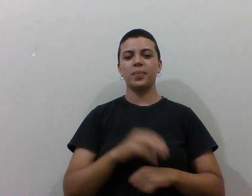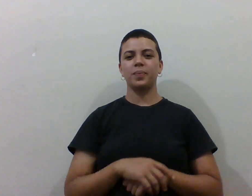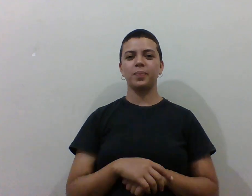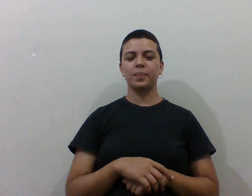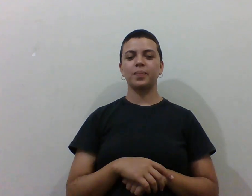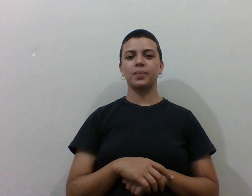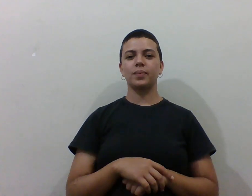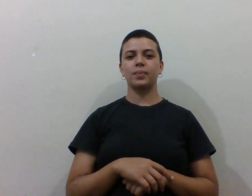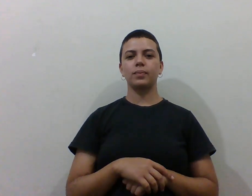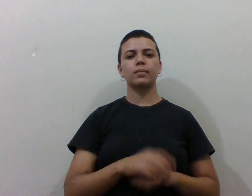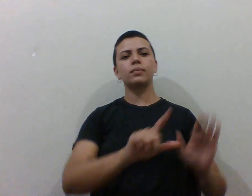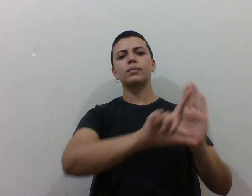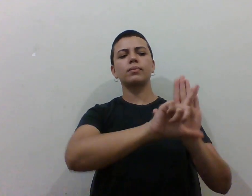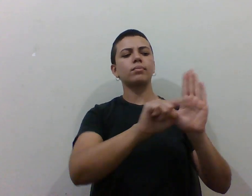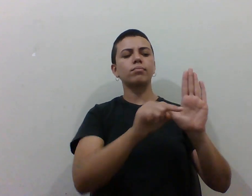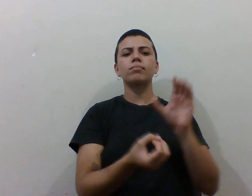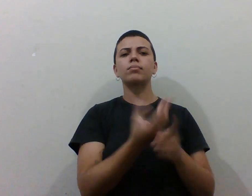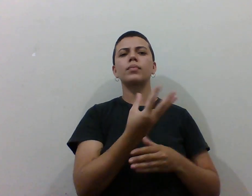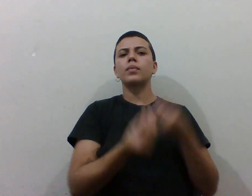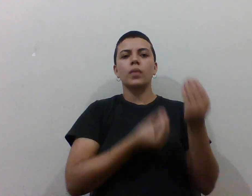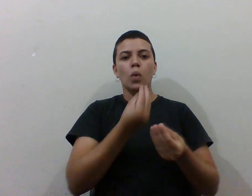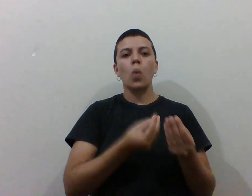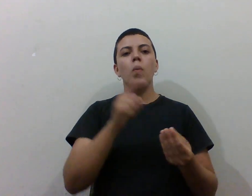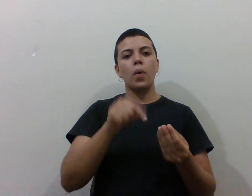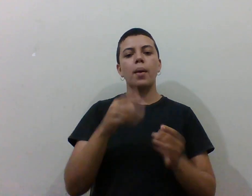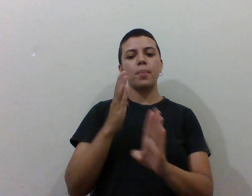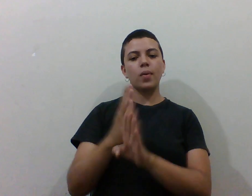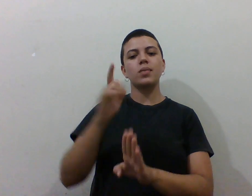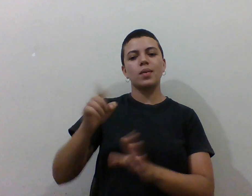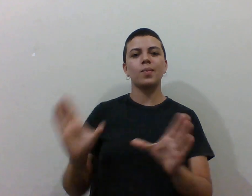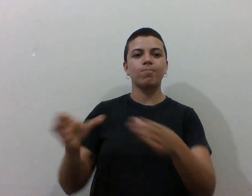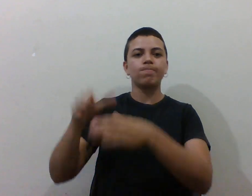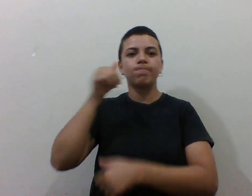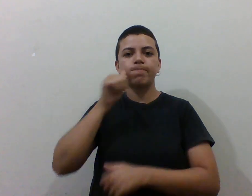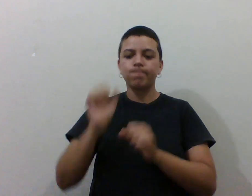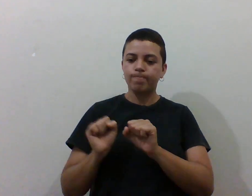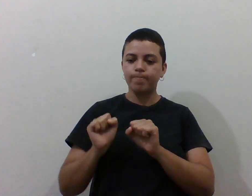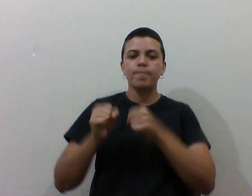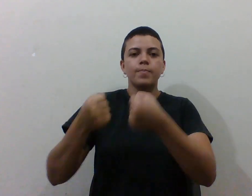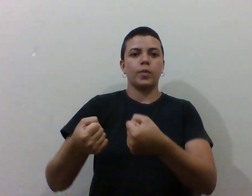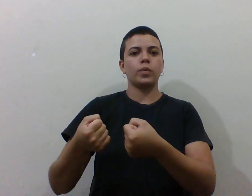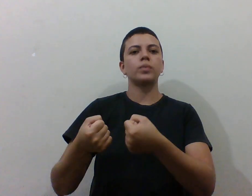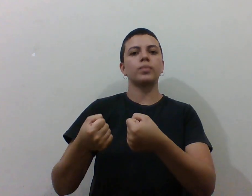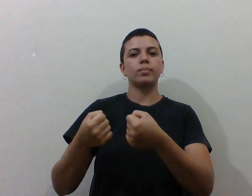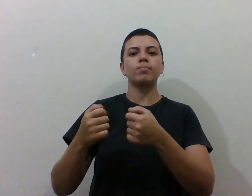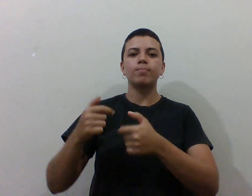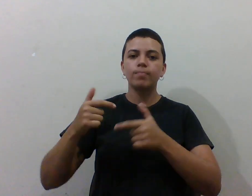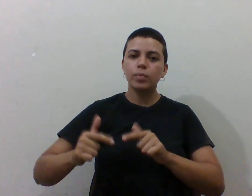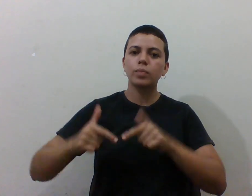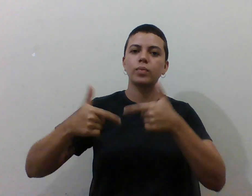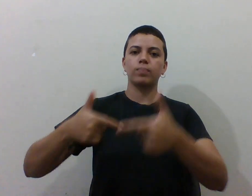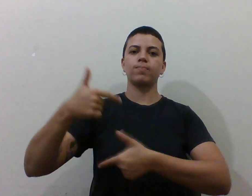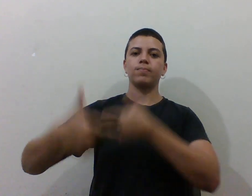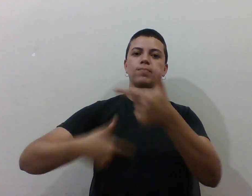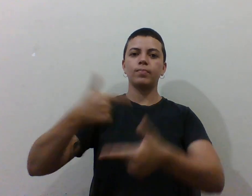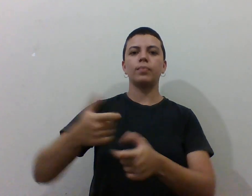ela foi fruto de um esforço e de uma articulação coletiva. Maria da Penha, nos anos 80, passou por esse processo de violência